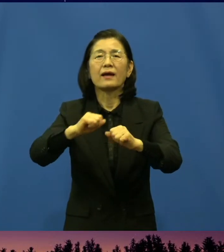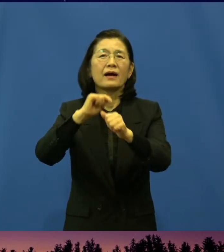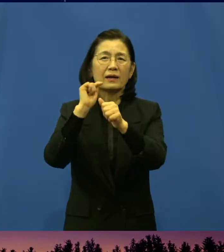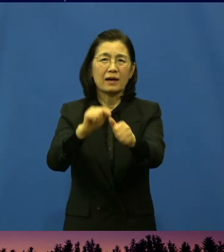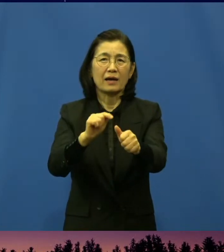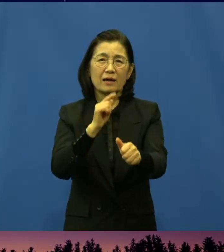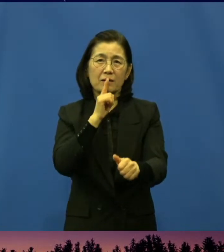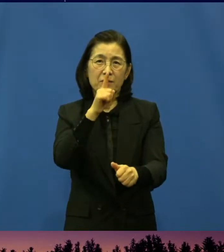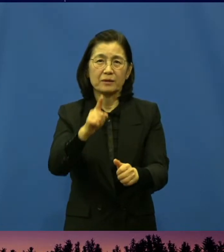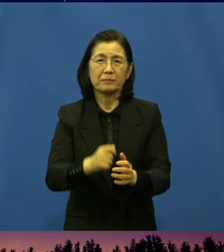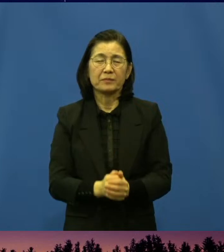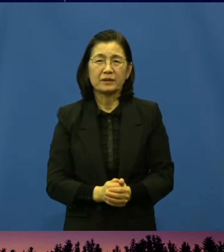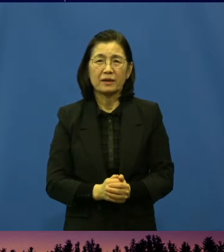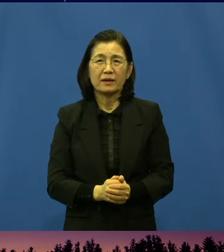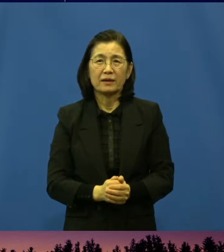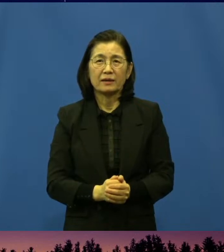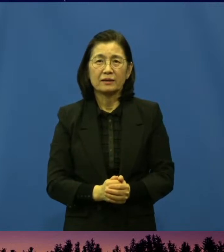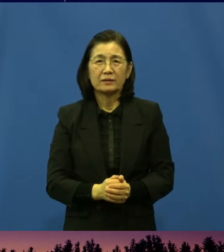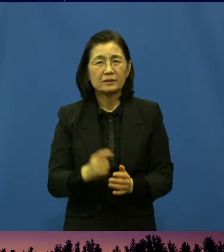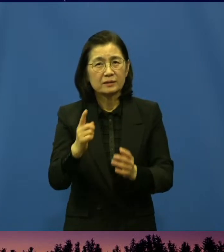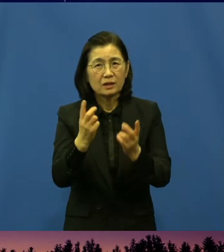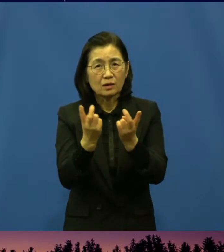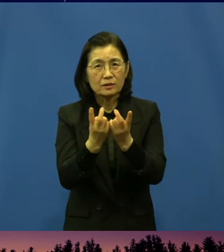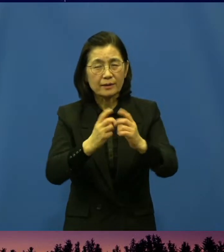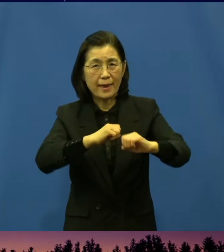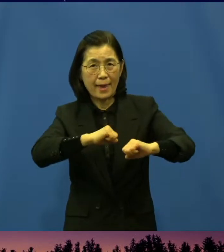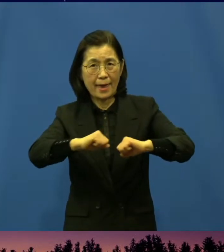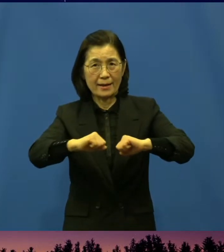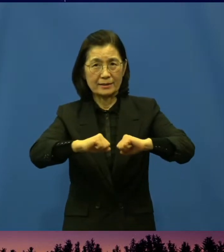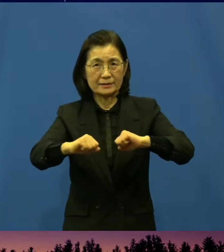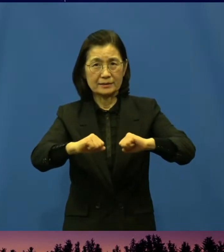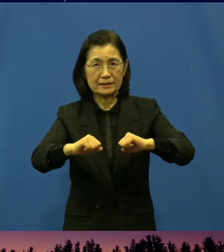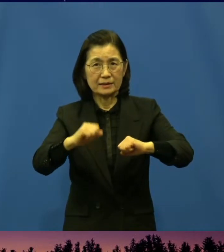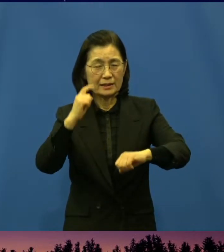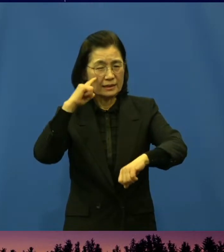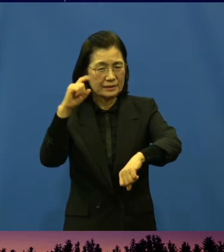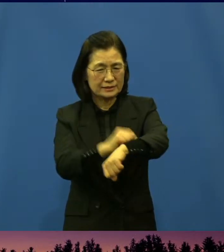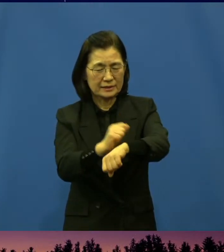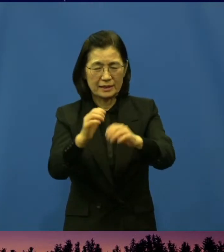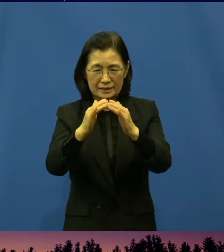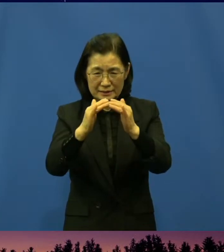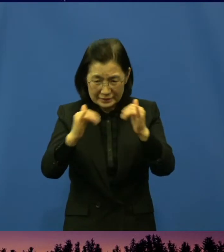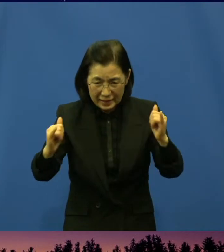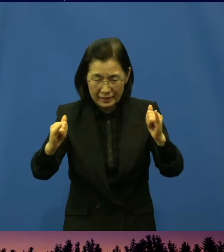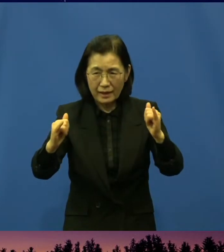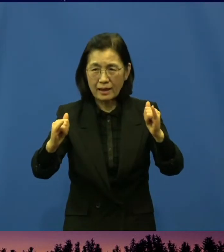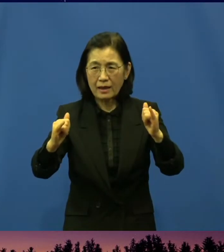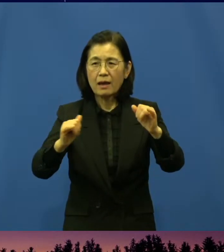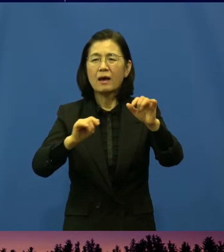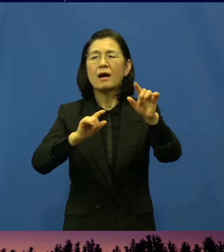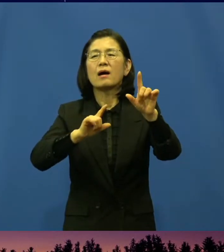거예요. 어떻게 행할지, 지혜자의 태도죠. 무분별하게 시간을 대하지 말라는